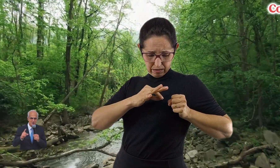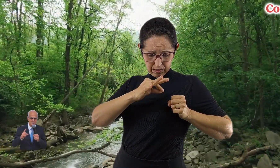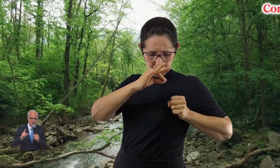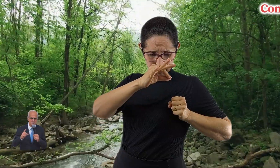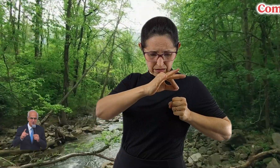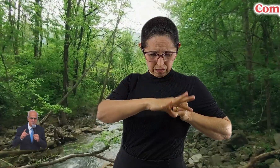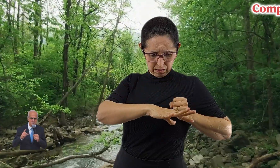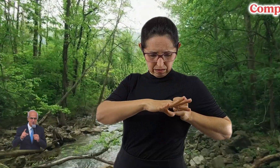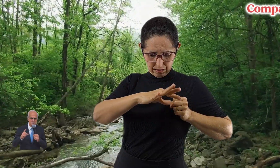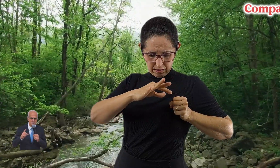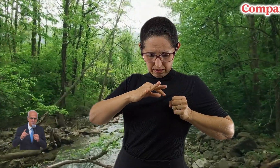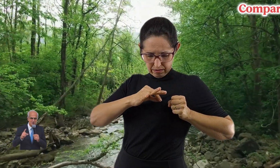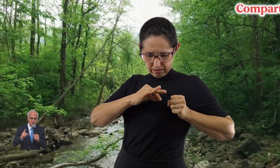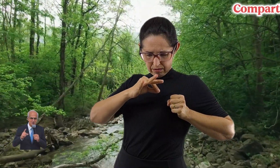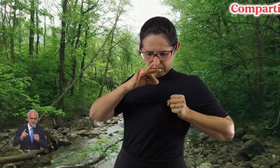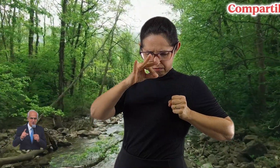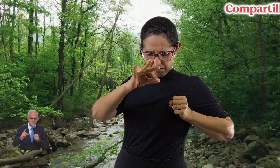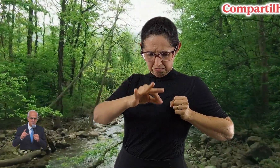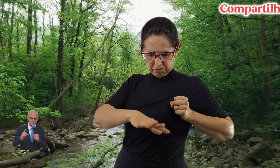mal,